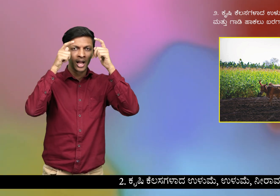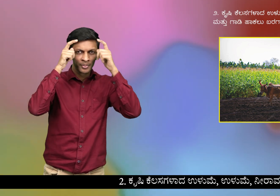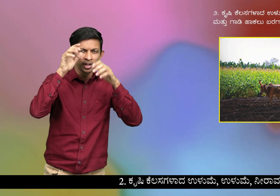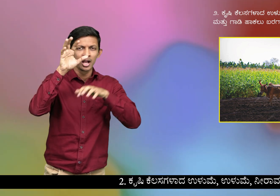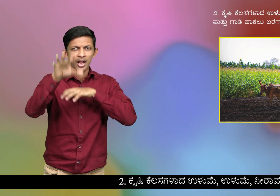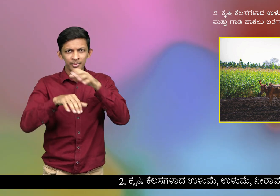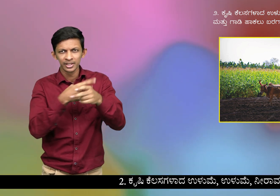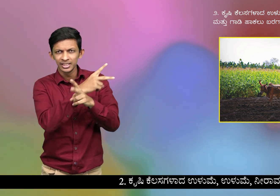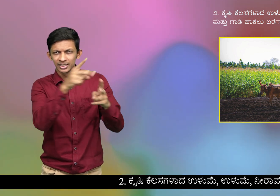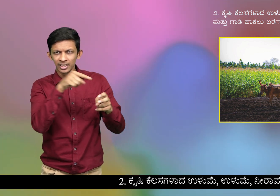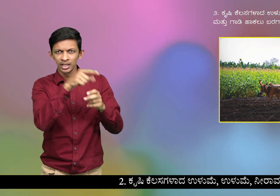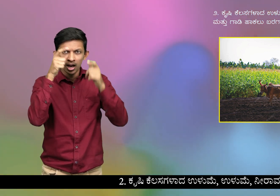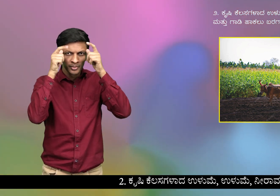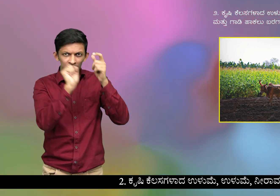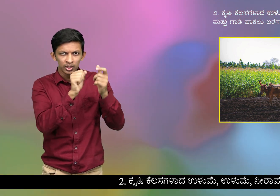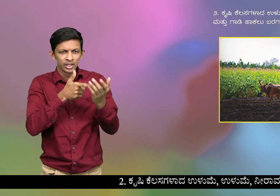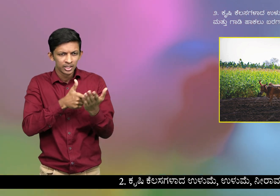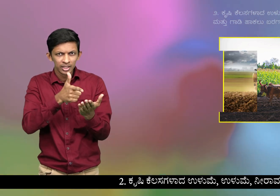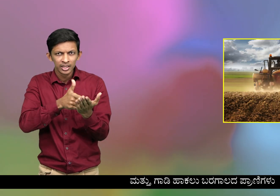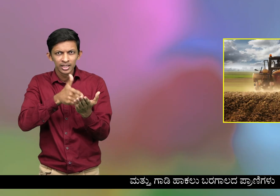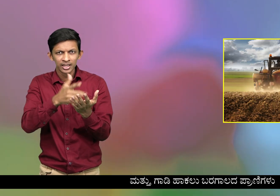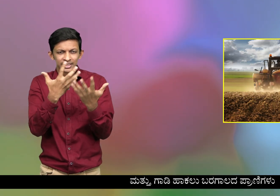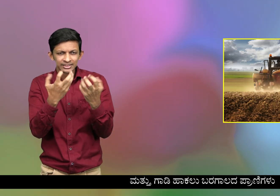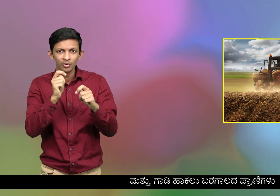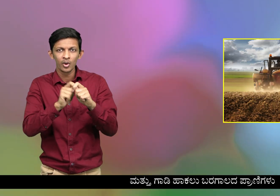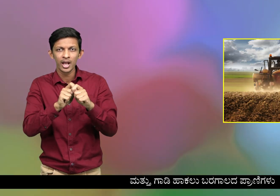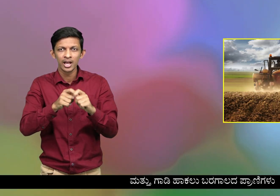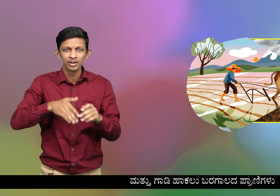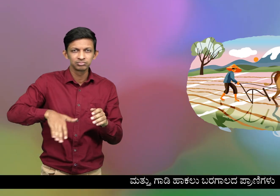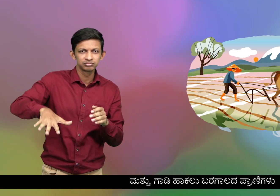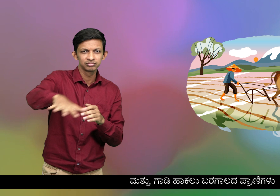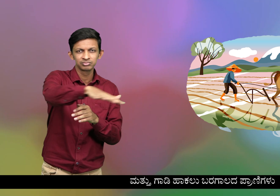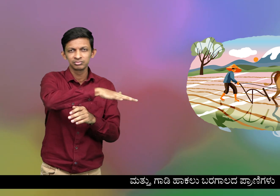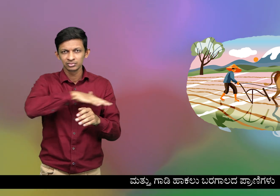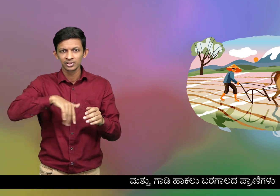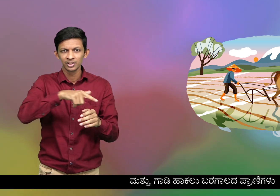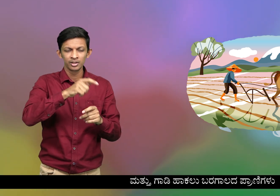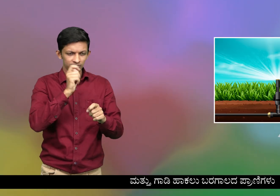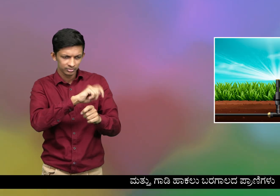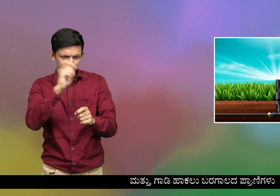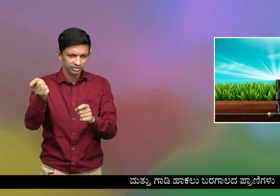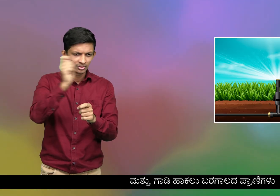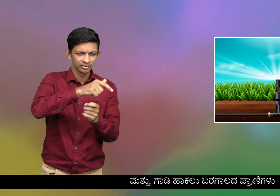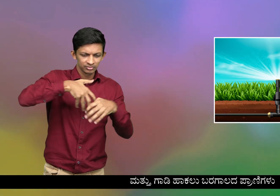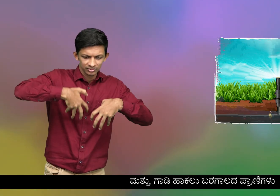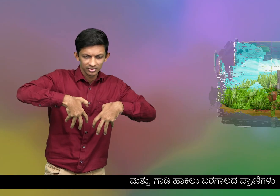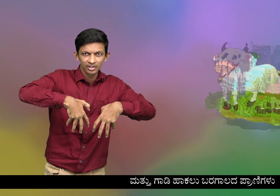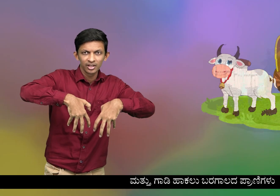ಕೆಲಸಗಳಾದ ಉಳುಮೆ ನೀರಾವರಿ ಮತ್ತು ಗಡಿ ಆಕಳು ಬರಗಾಲದ ಪ್ರಾಣಿಗಳು.